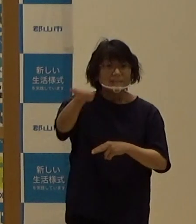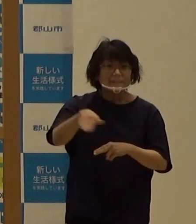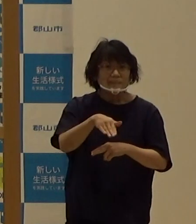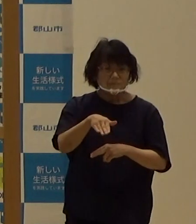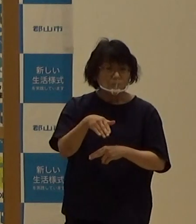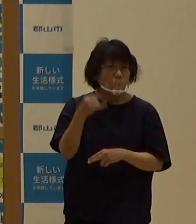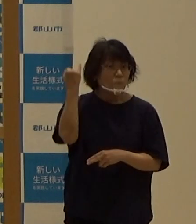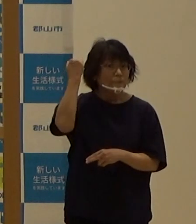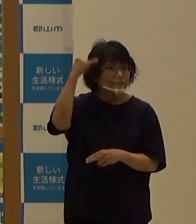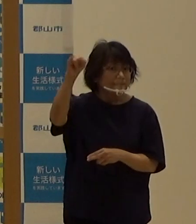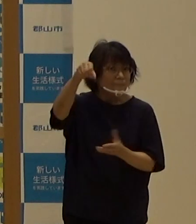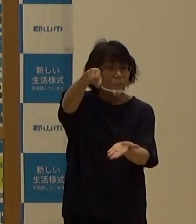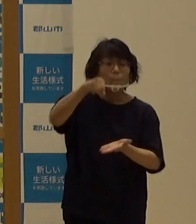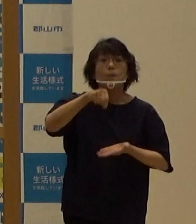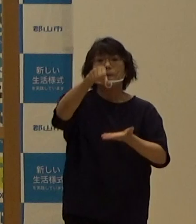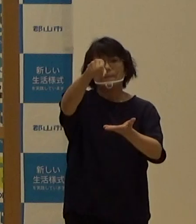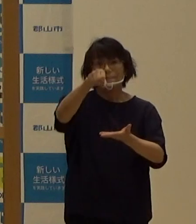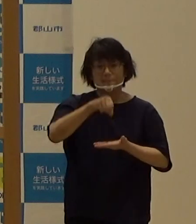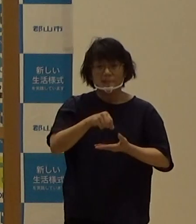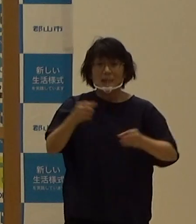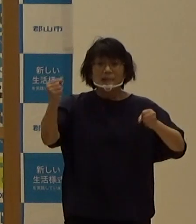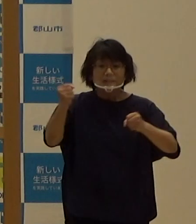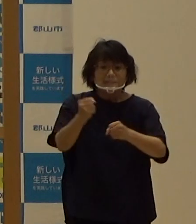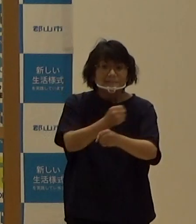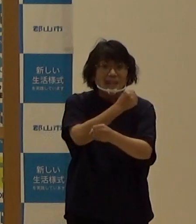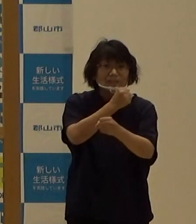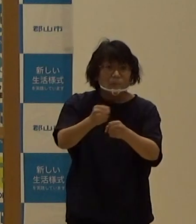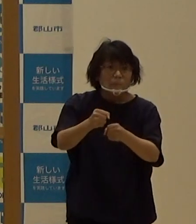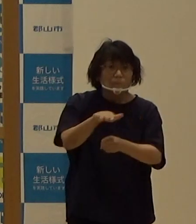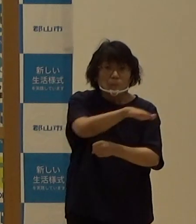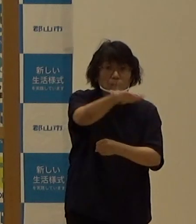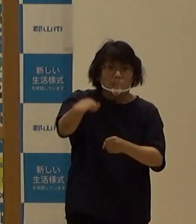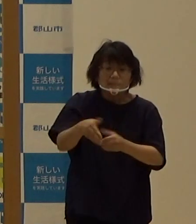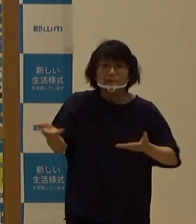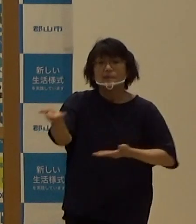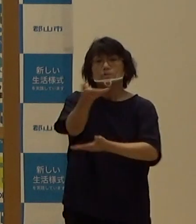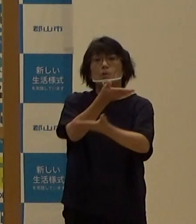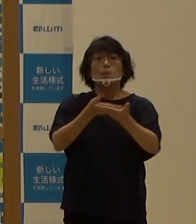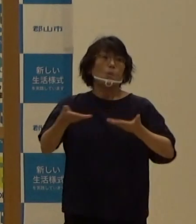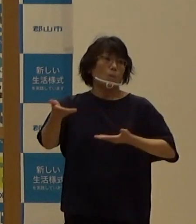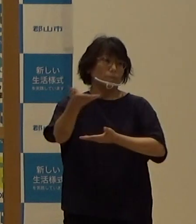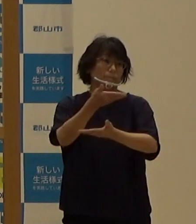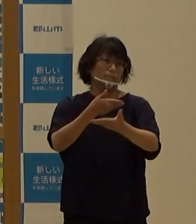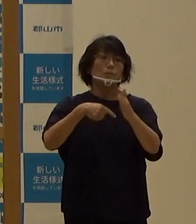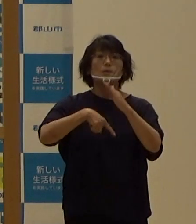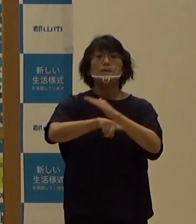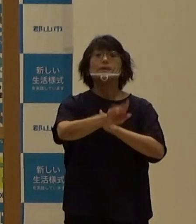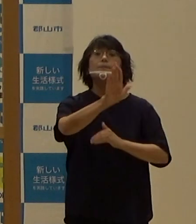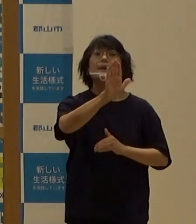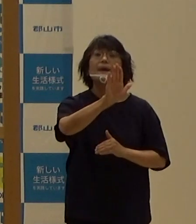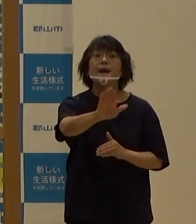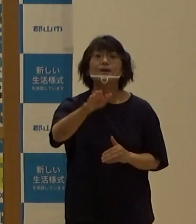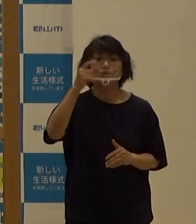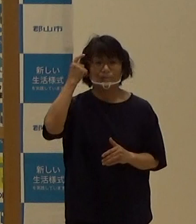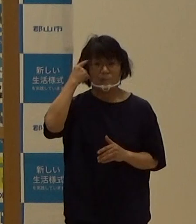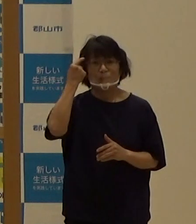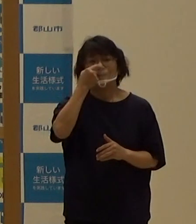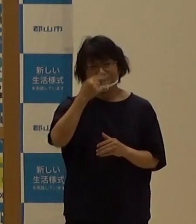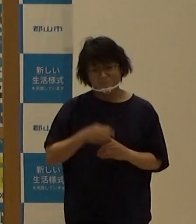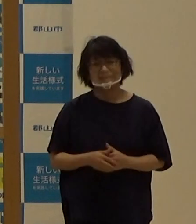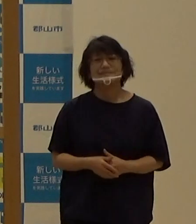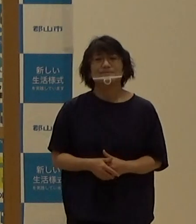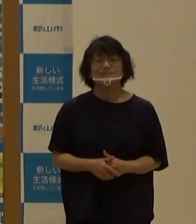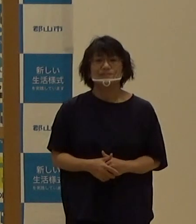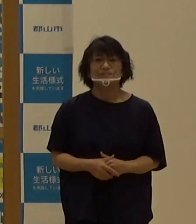いながらですね、産業間交流というのもこれから意義が大きいかなというふうに思っております